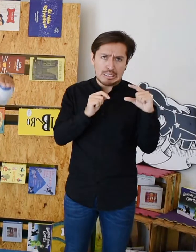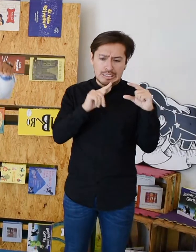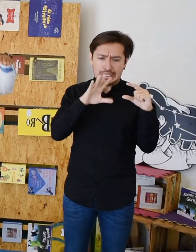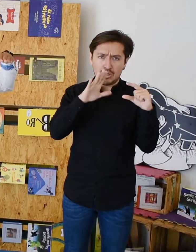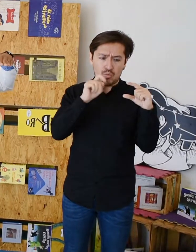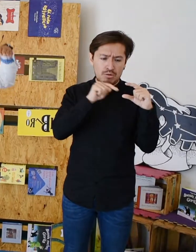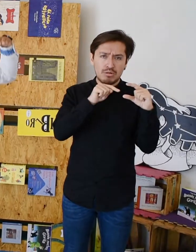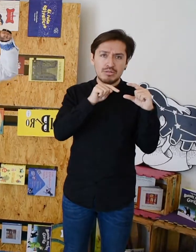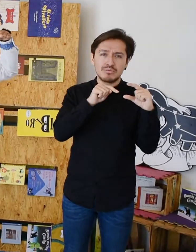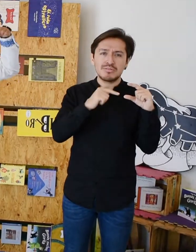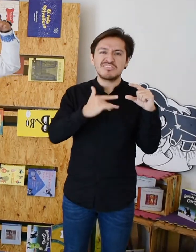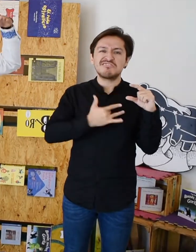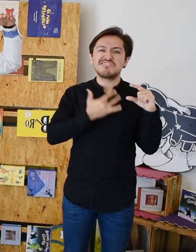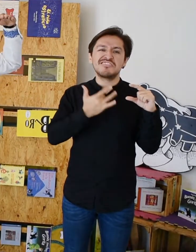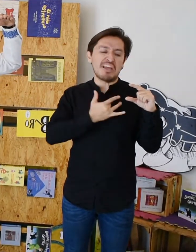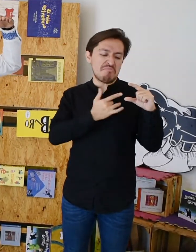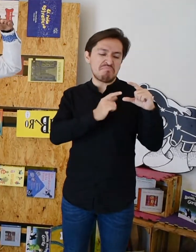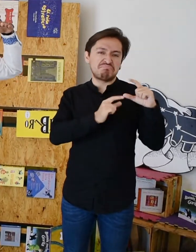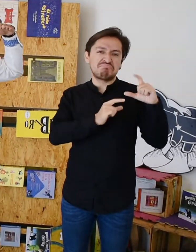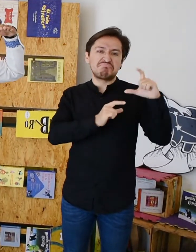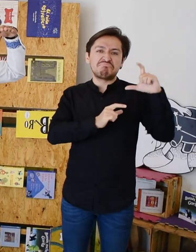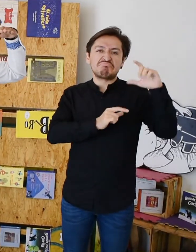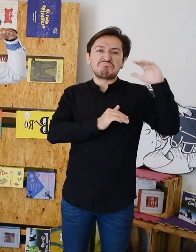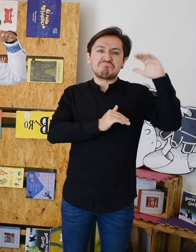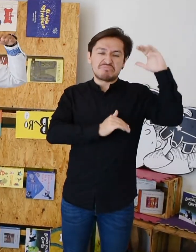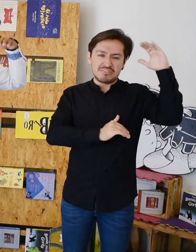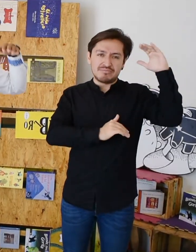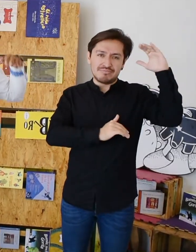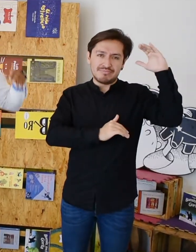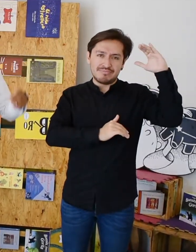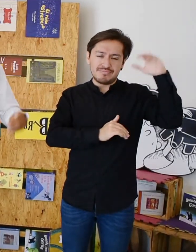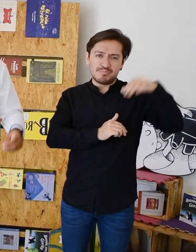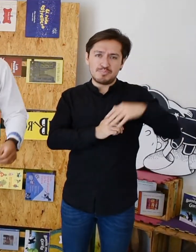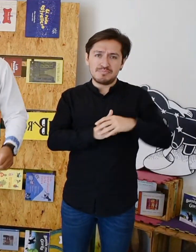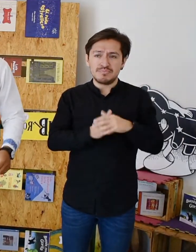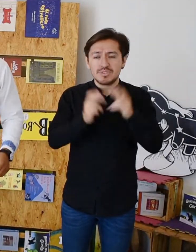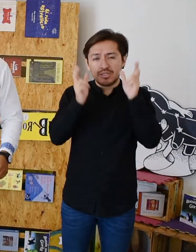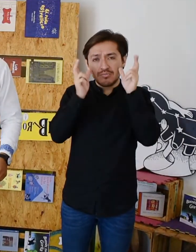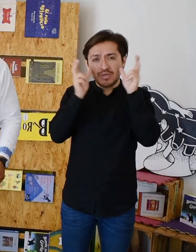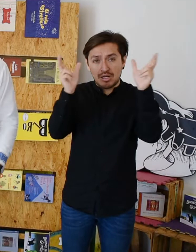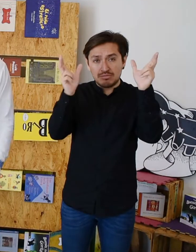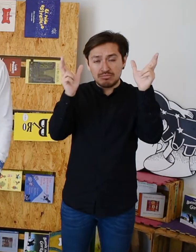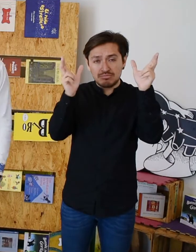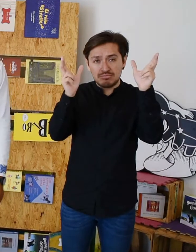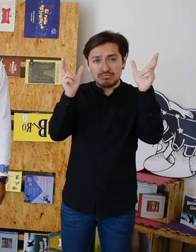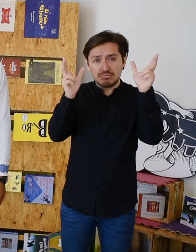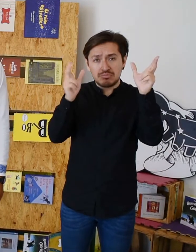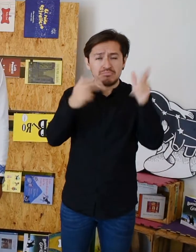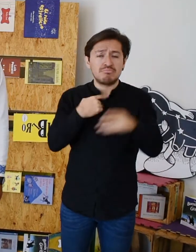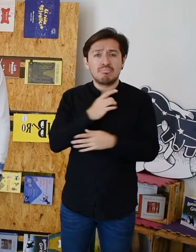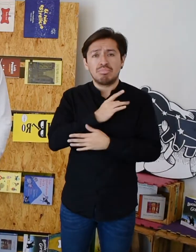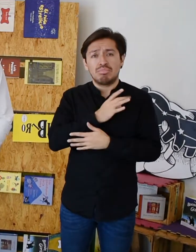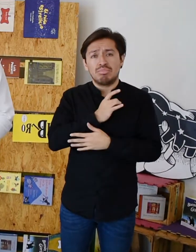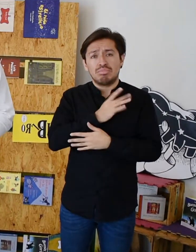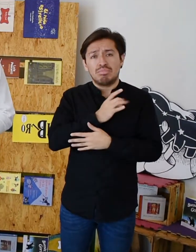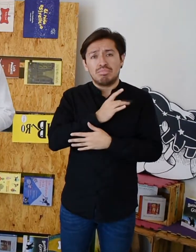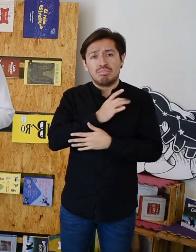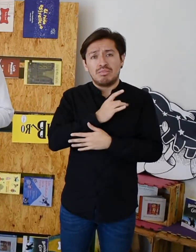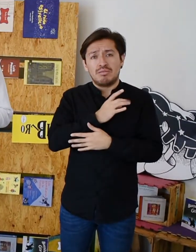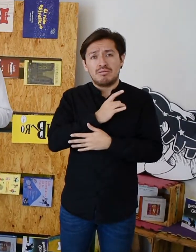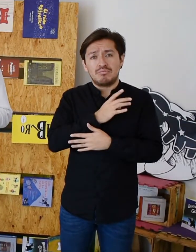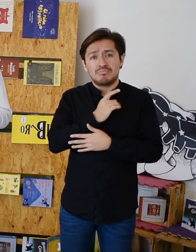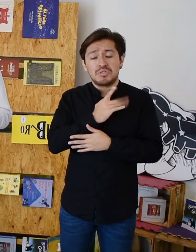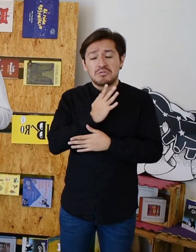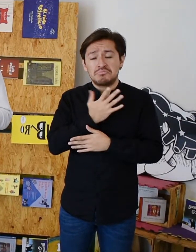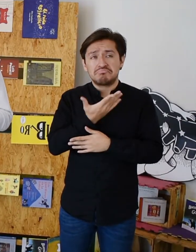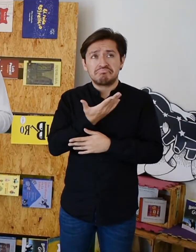pequeño, comenzó a verse 4 veces más grande. Y el venado, muerto de miedo, se dejó